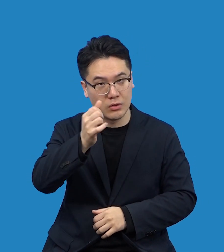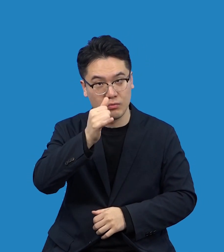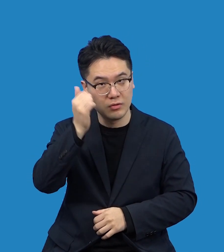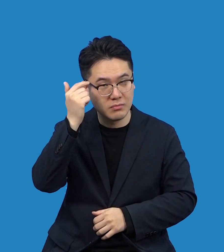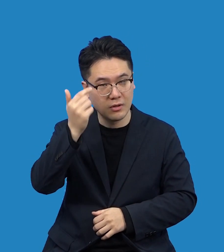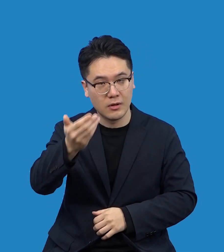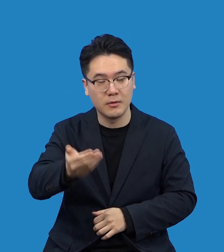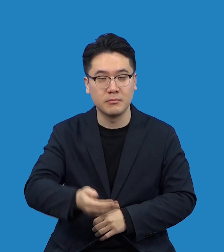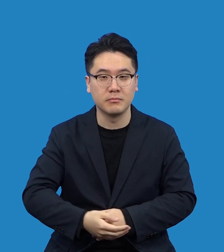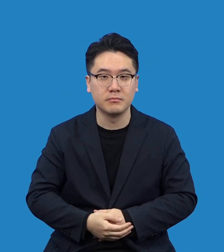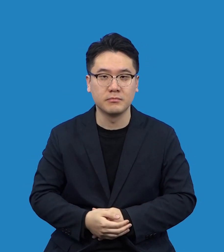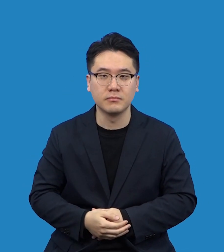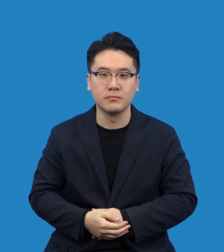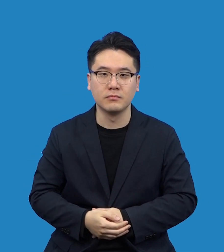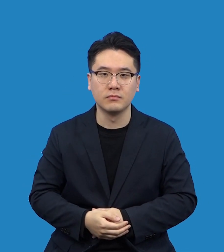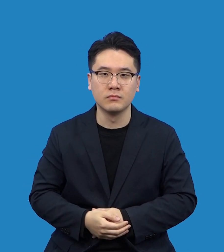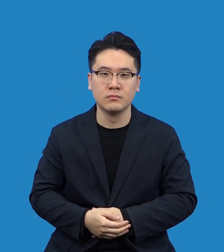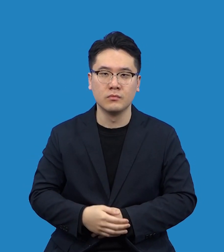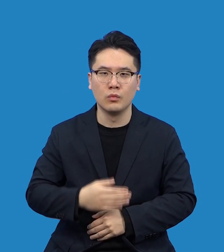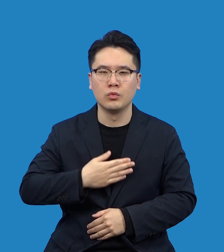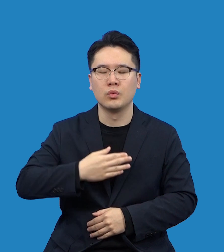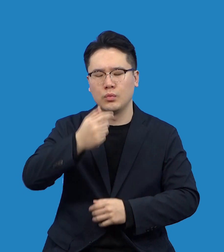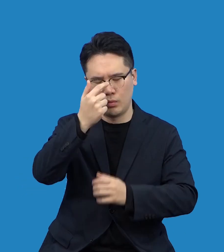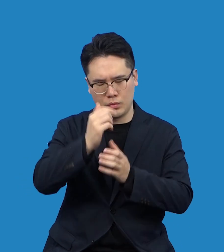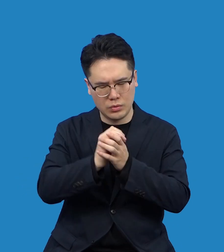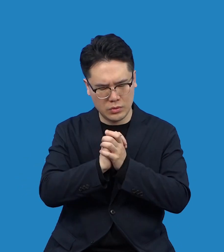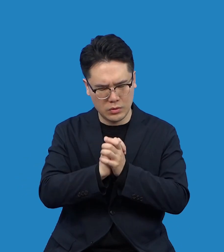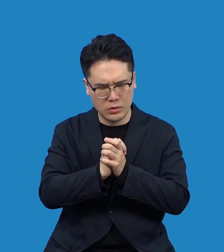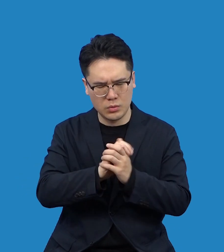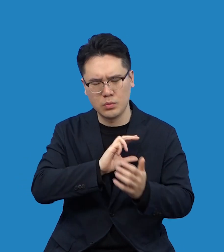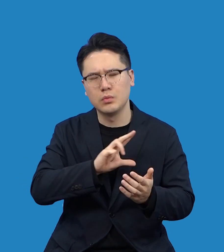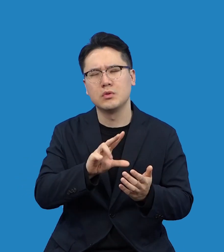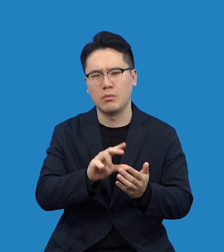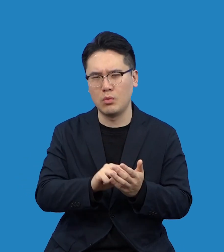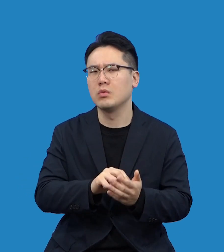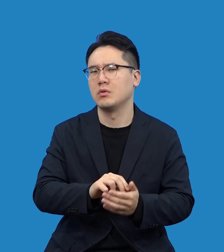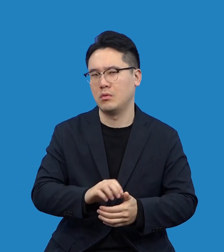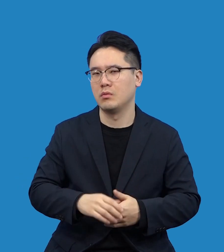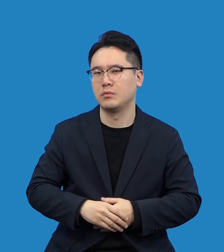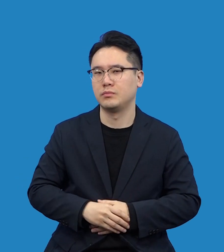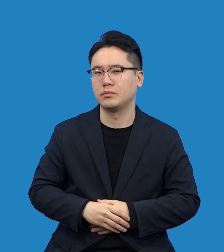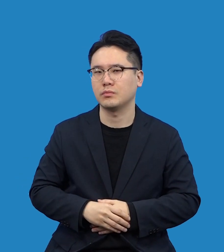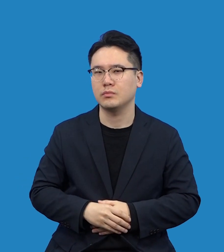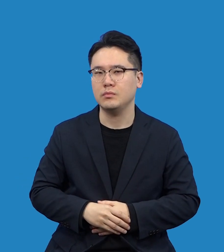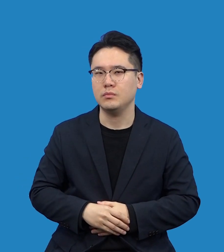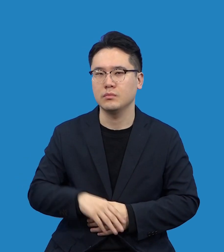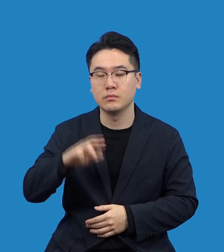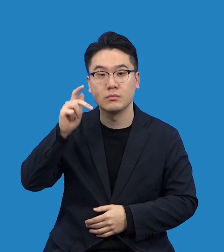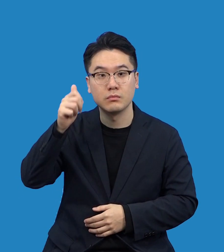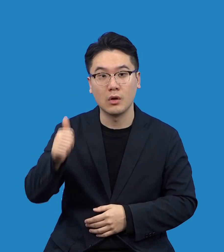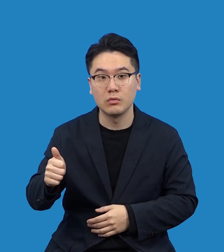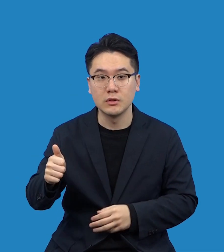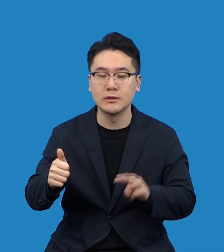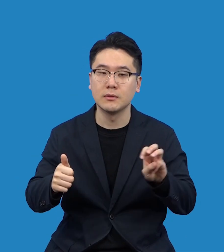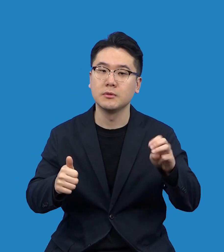있습니까? 저도 기도 제목이에요. 바울은 38절에 그러므로